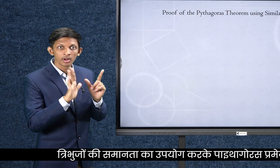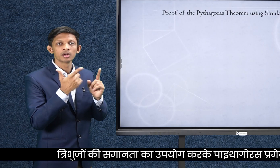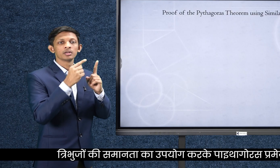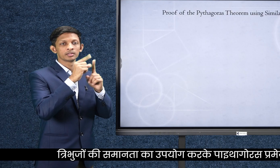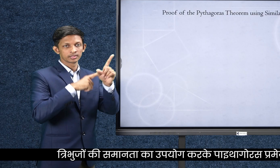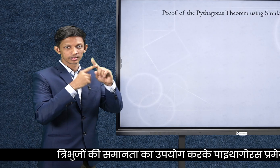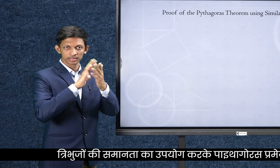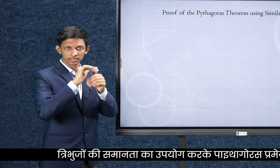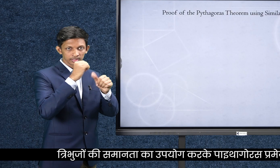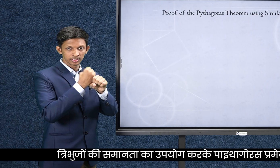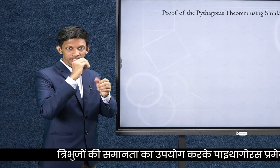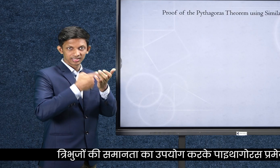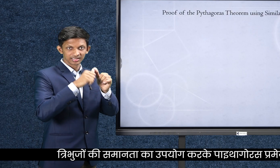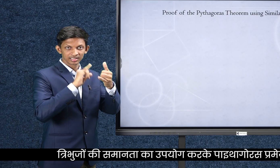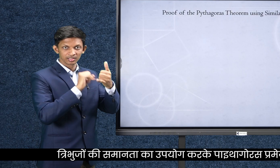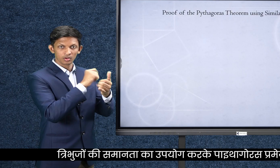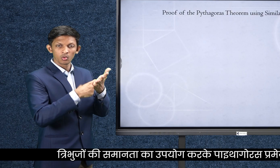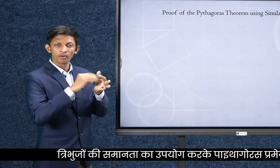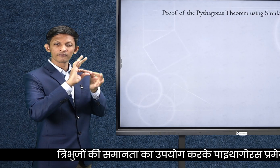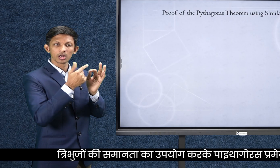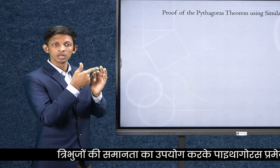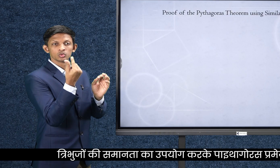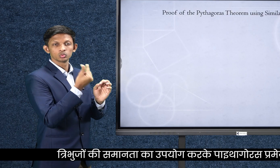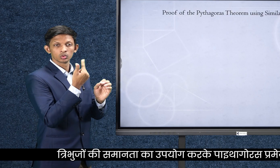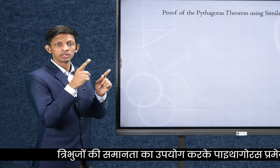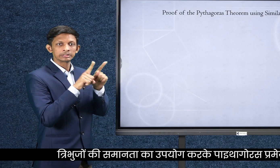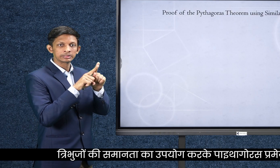त्रिभुजों की समानता का उपयोग करके पाइथागोरस प्रमेय का प्रमाण।